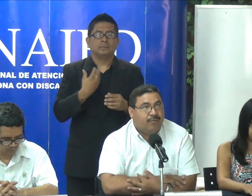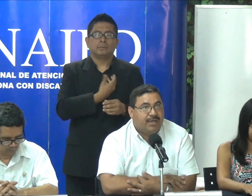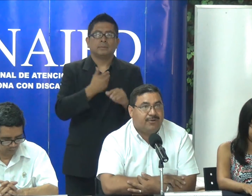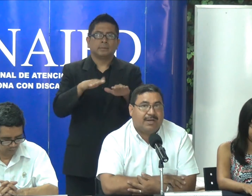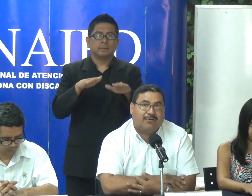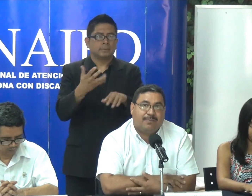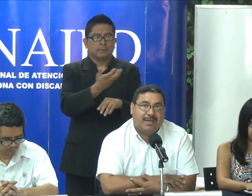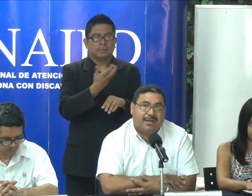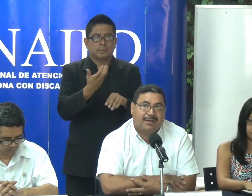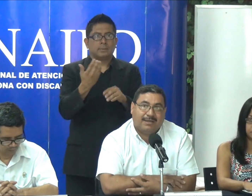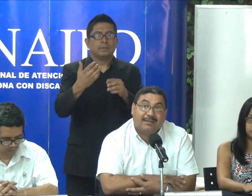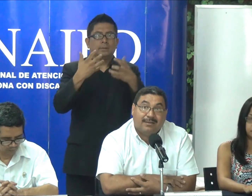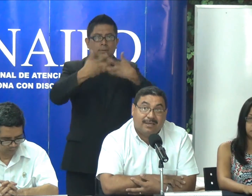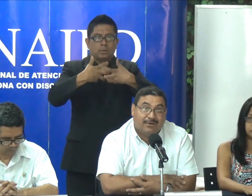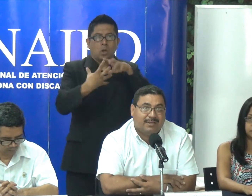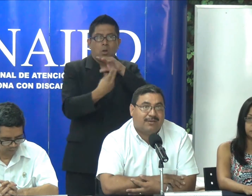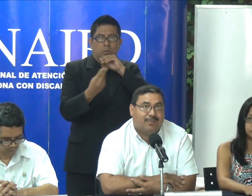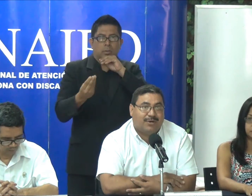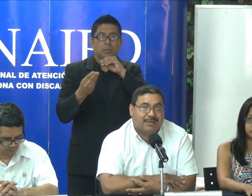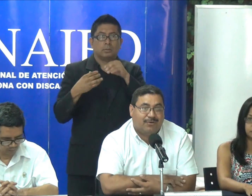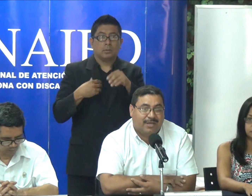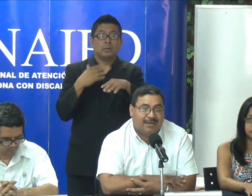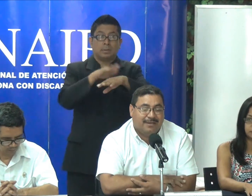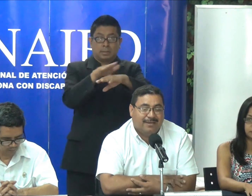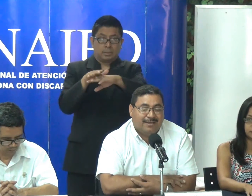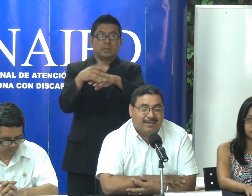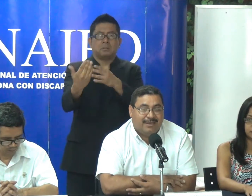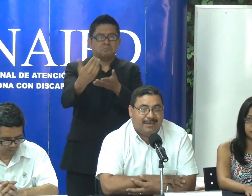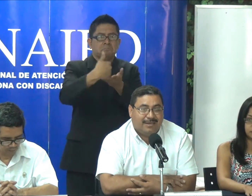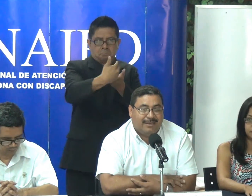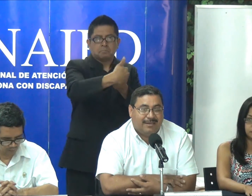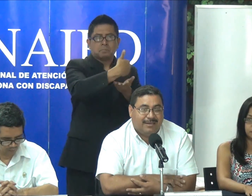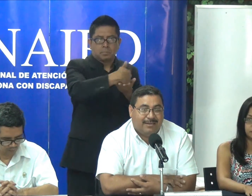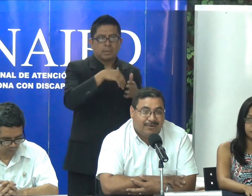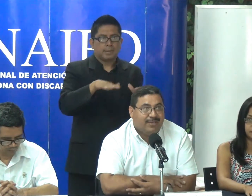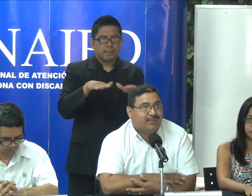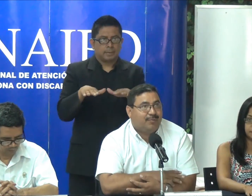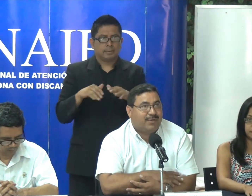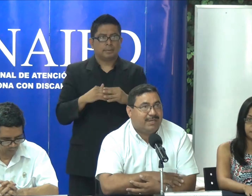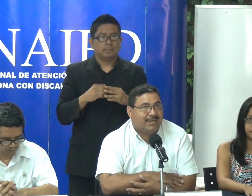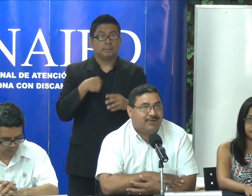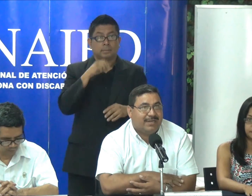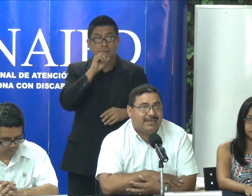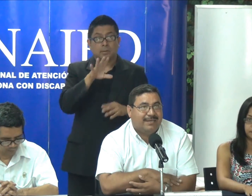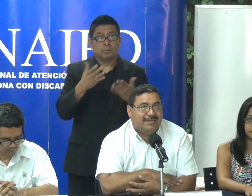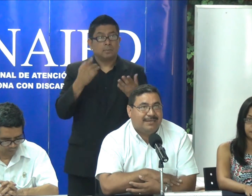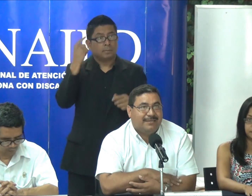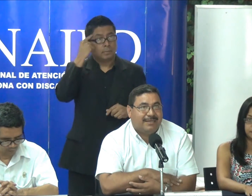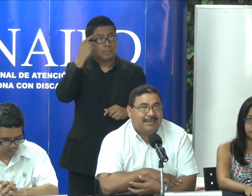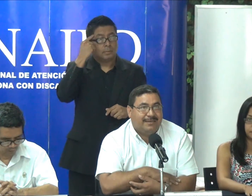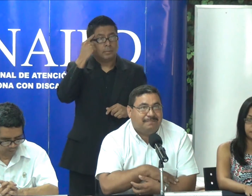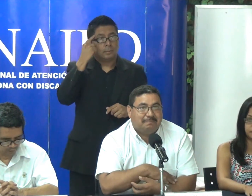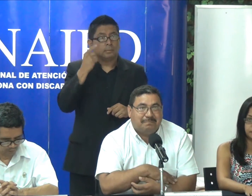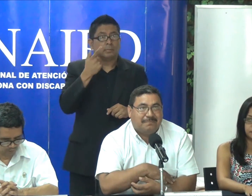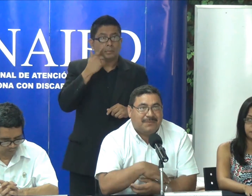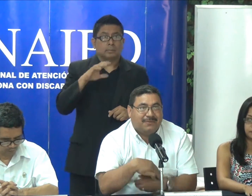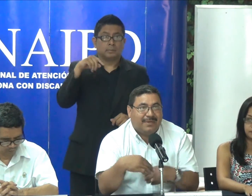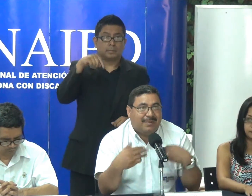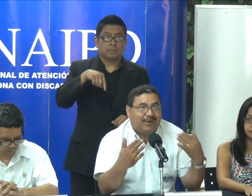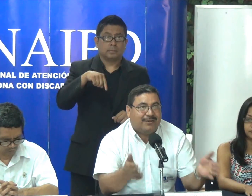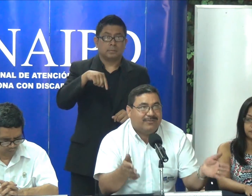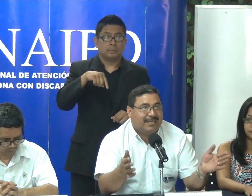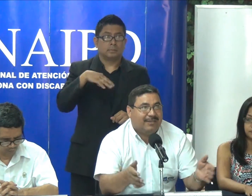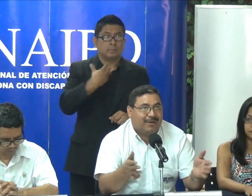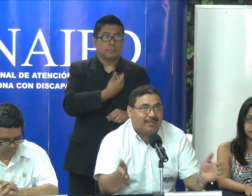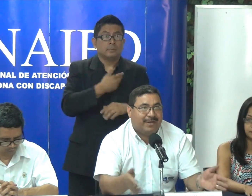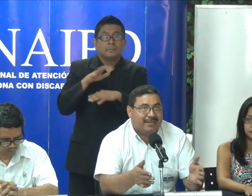agradecer a los medios que acompañan, que atendieron esta convocatoria. Digo esto porque creo que si aquí